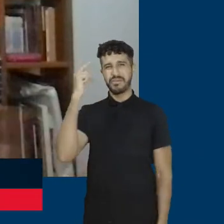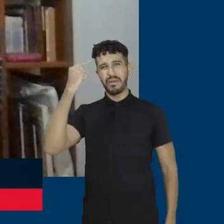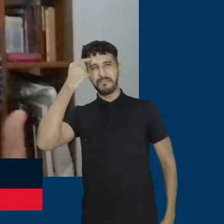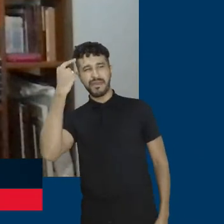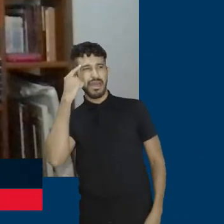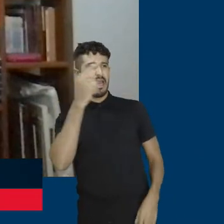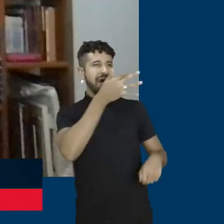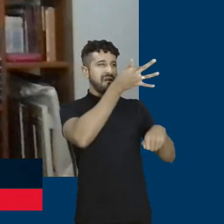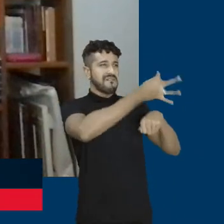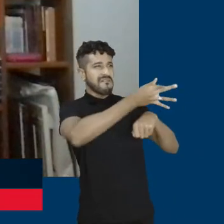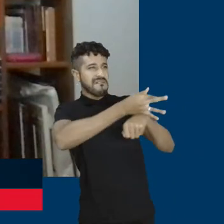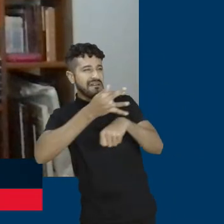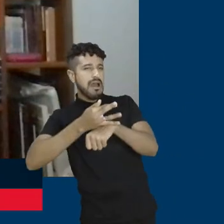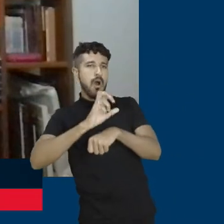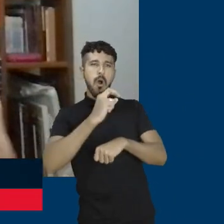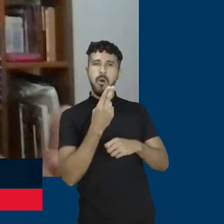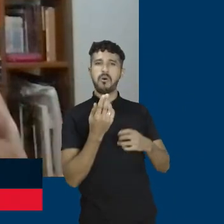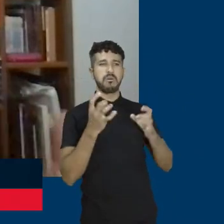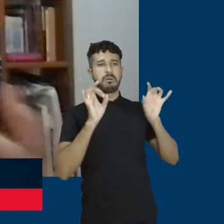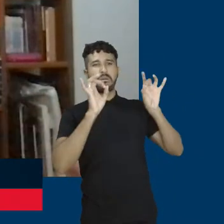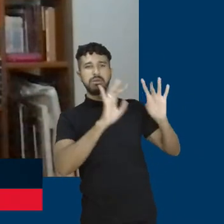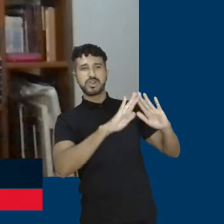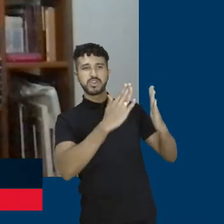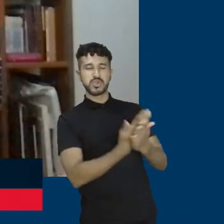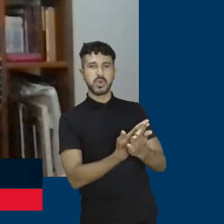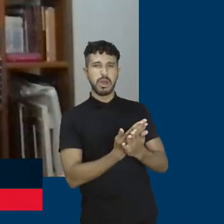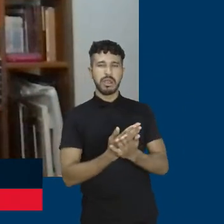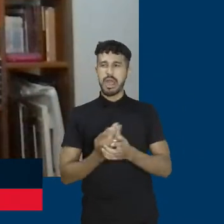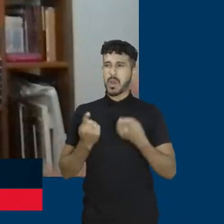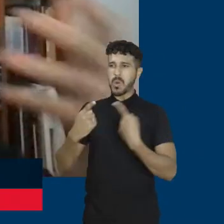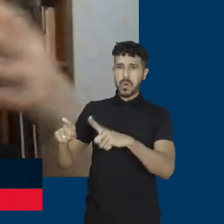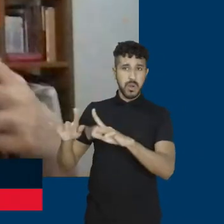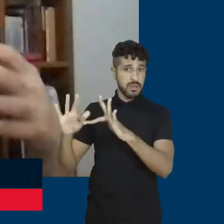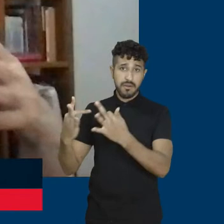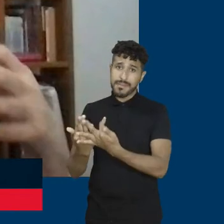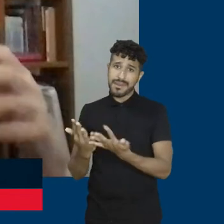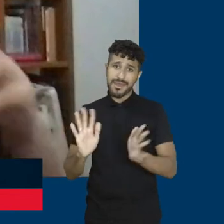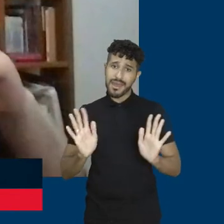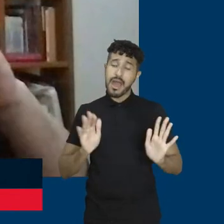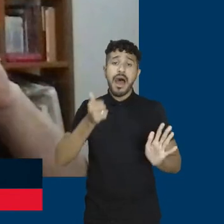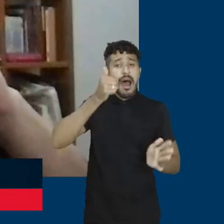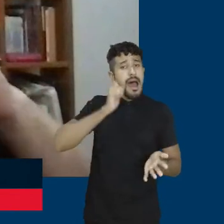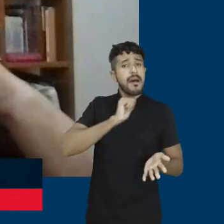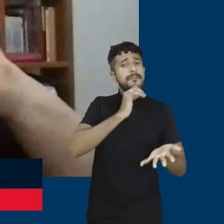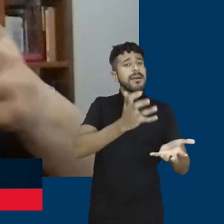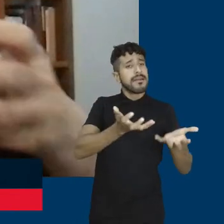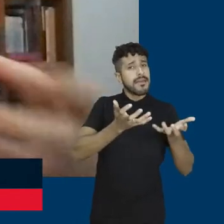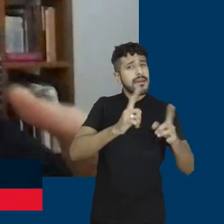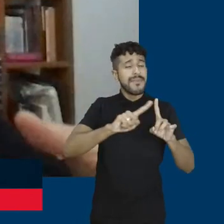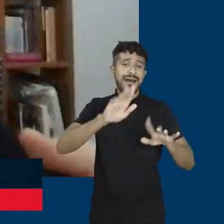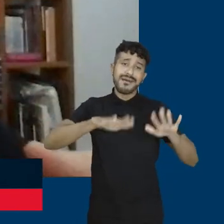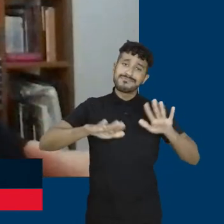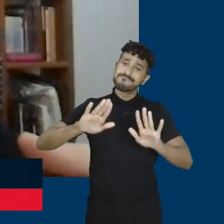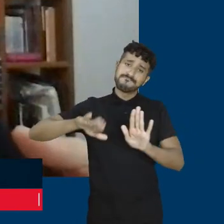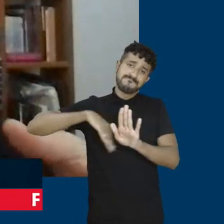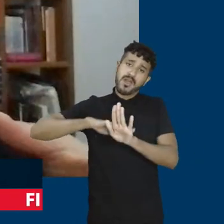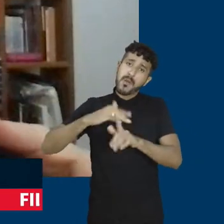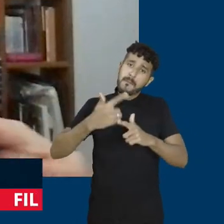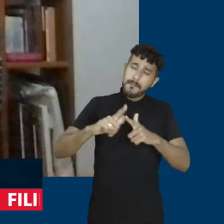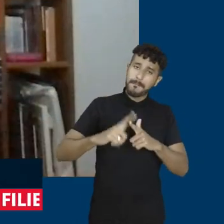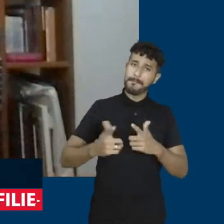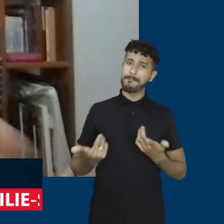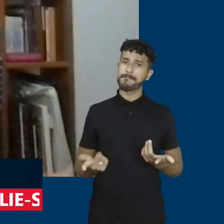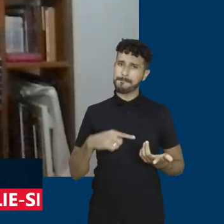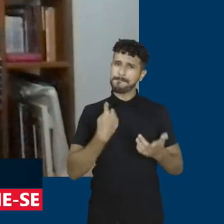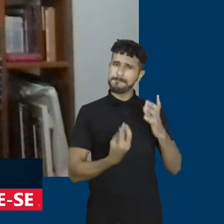punir, porque a mãe não quer levar a criança na escola. Não, a mãe quer. Muitas vezes tem problema. Então, a